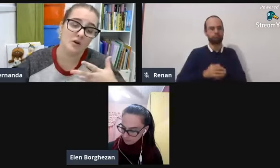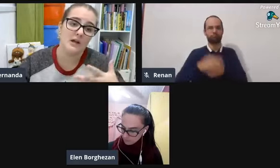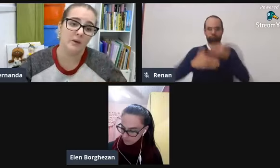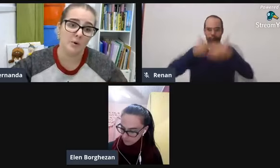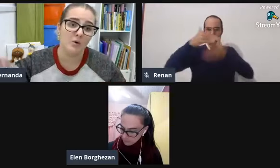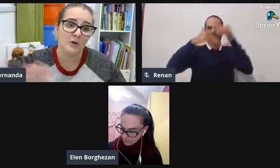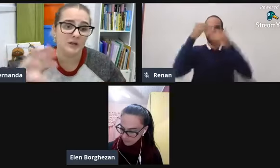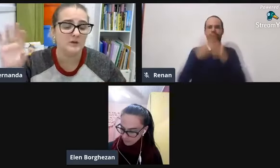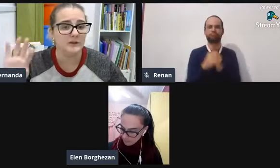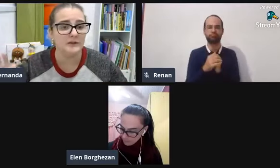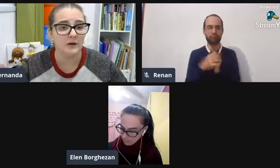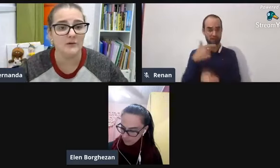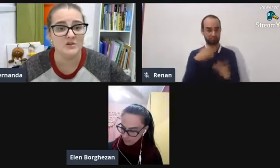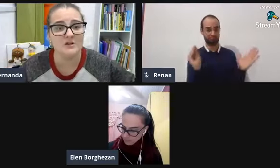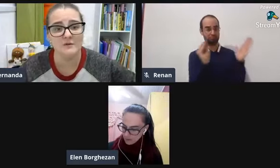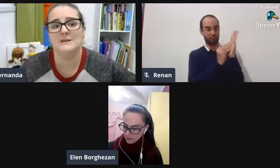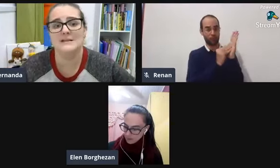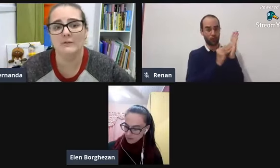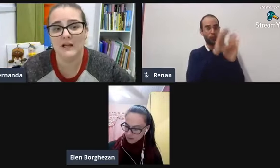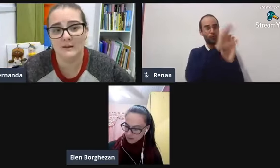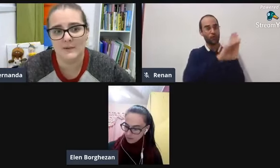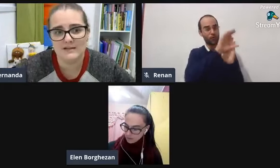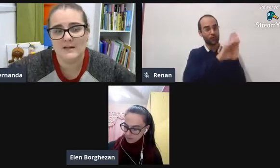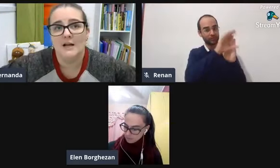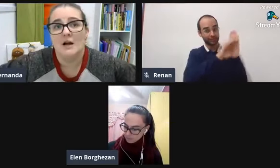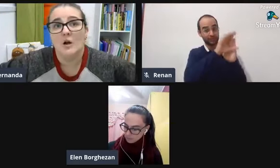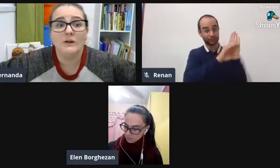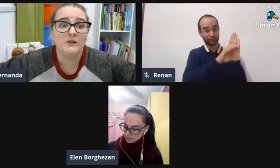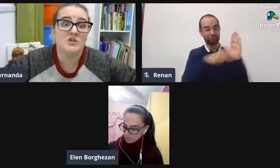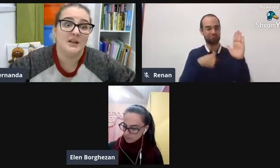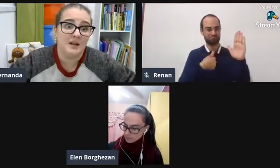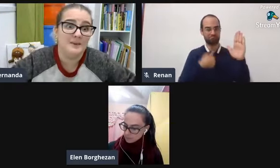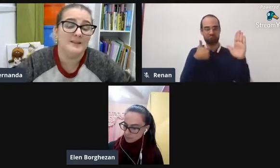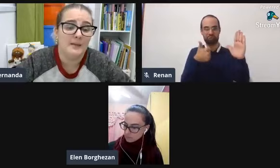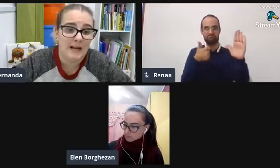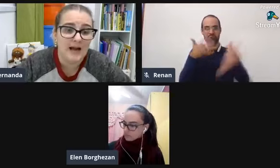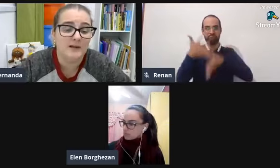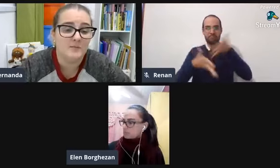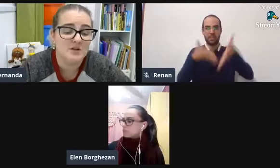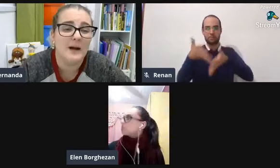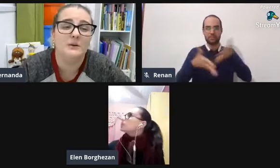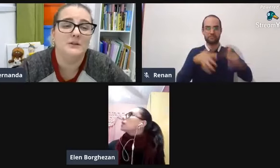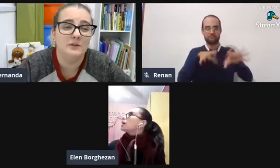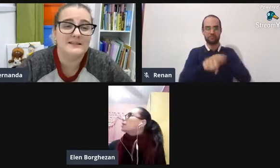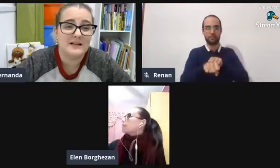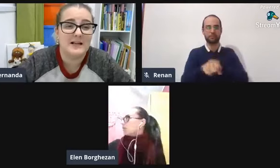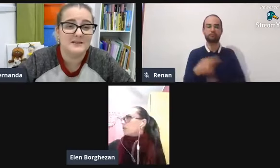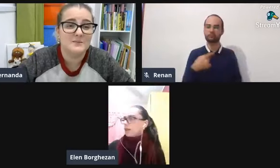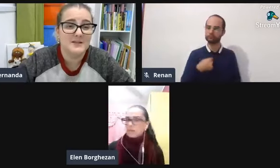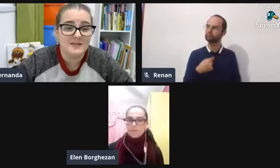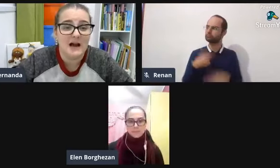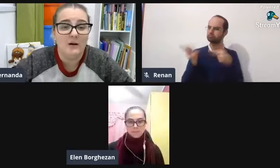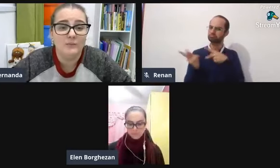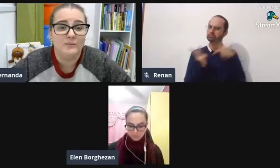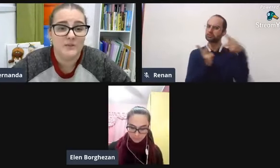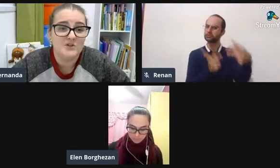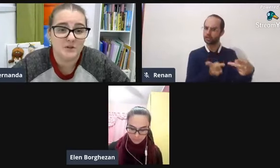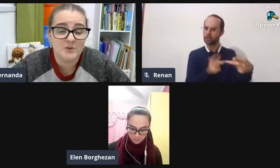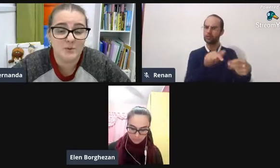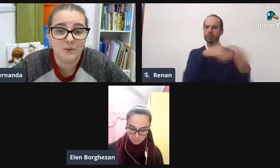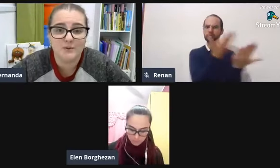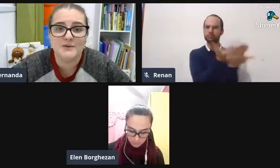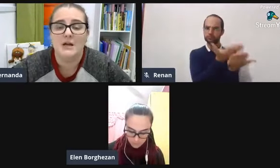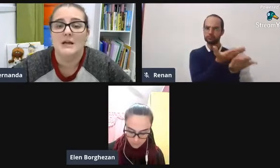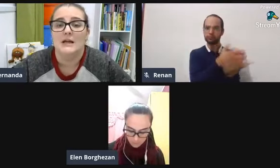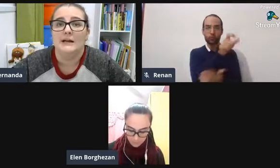E coloquei no meu currículo, então, que eu tinha formação em Libras. Quando eu cheguei para trabalhar, que me chamaram, então, nessa classe especial, que